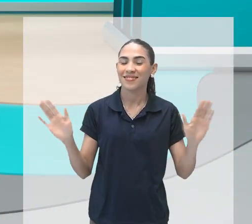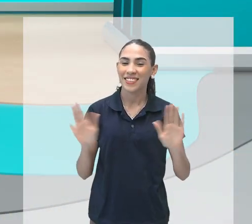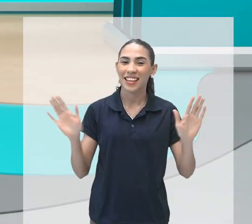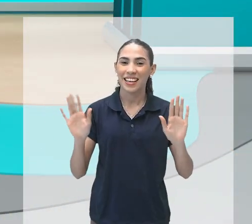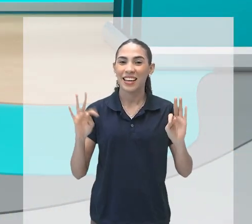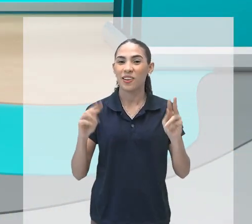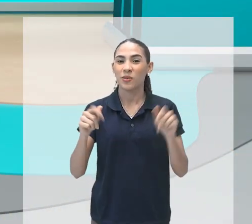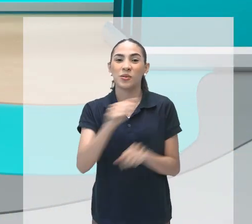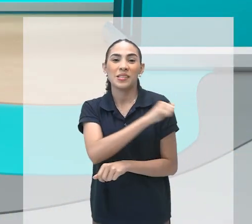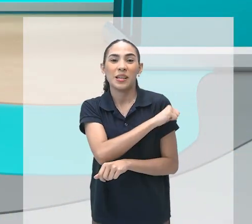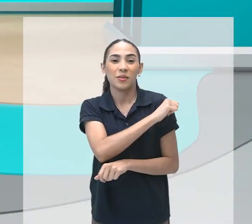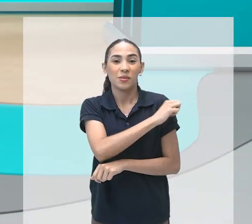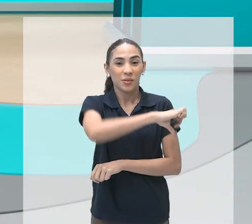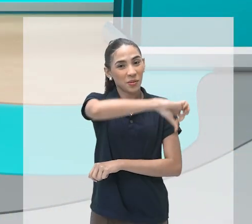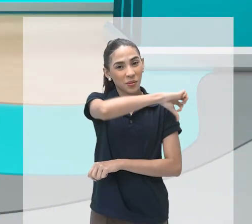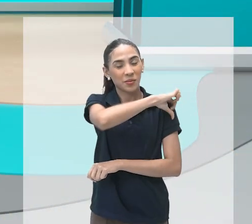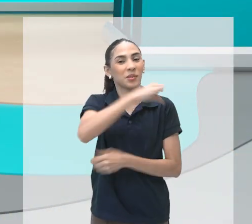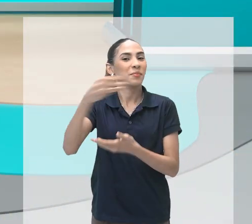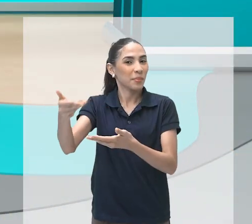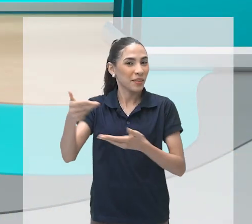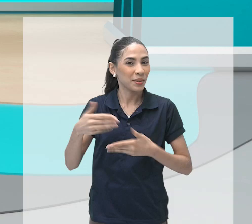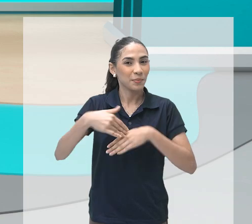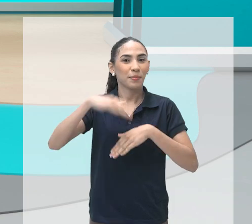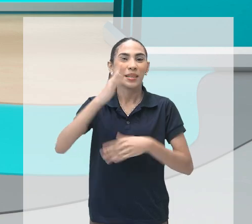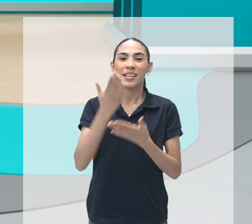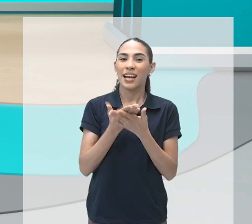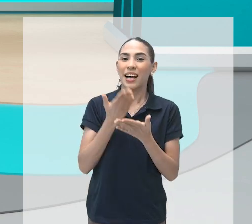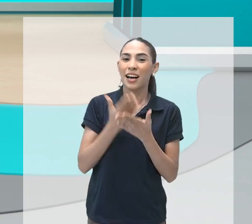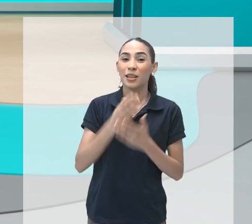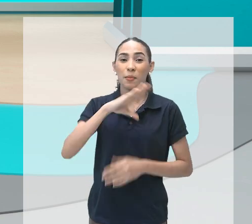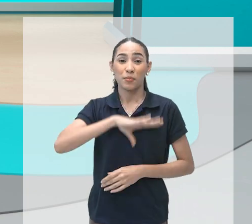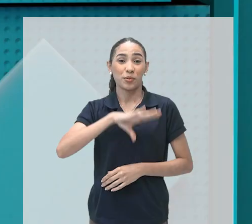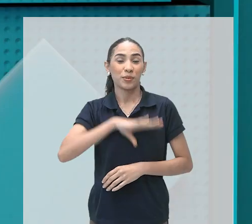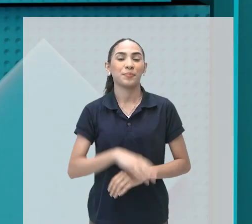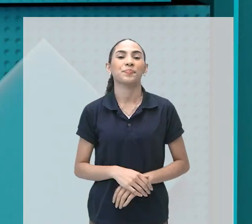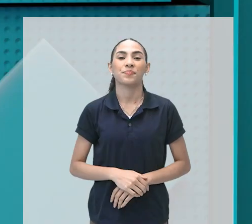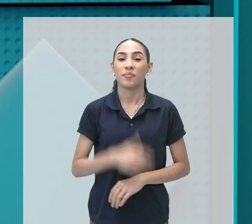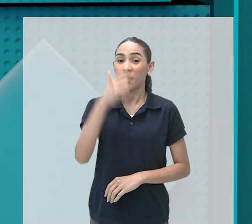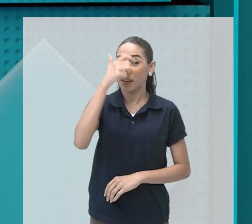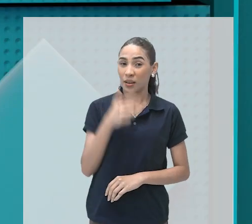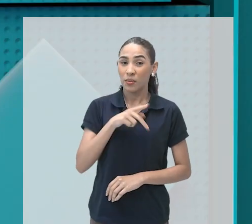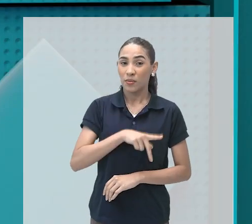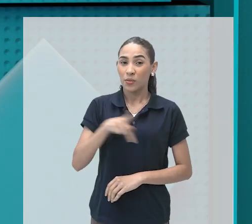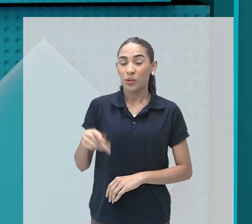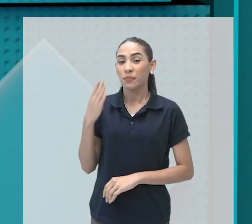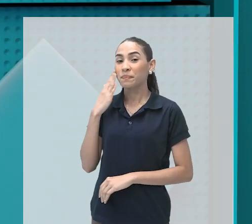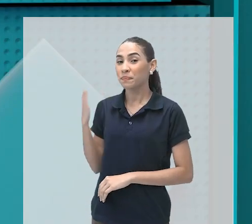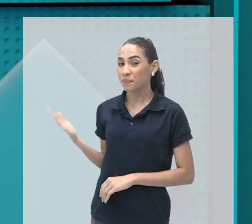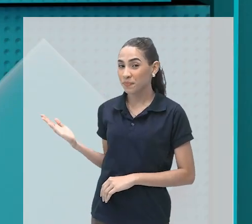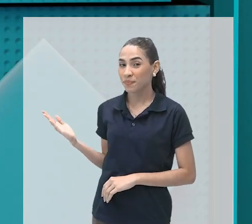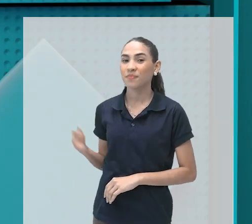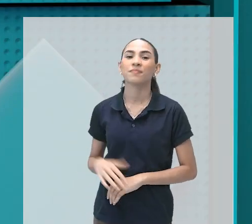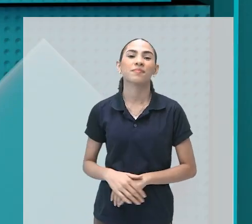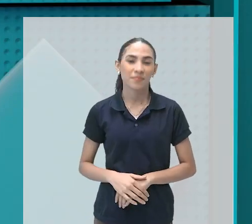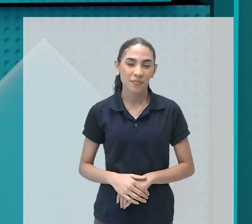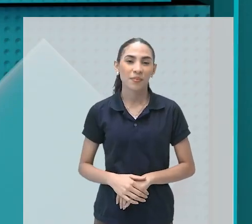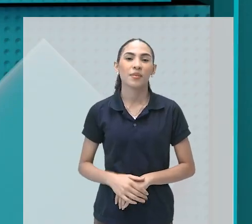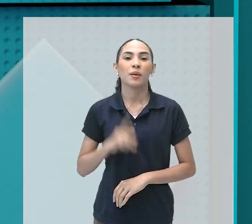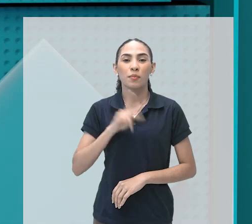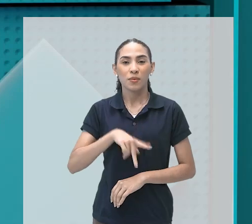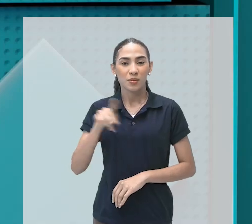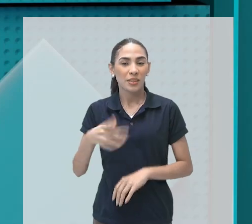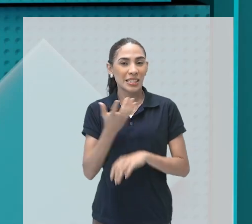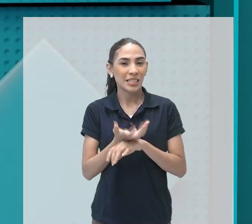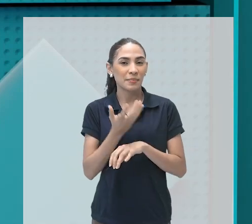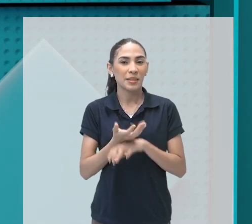estudantes do 9º ano, bem-vindos a mais uma aula de língua portuguesa. Eu sou a professora Joyce Martins, professora